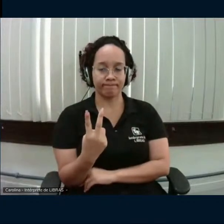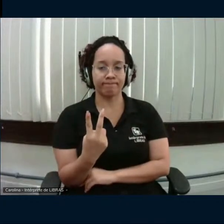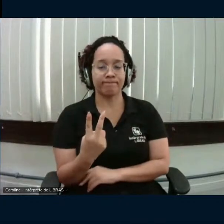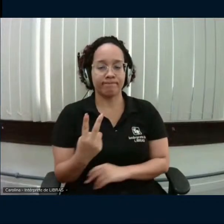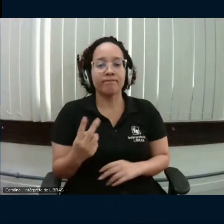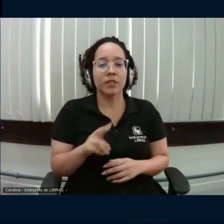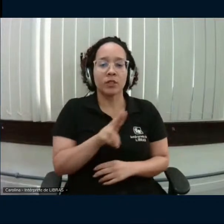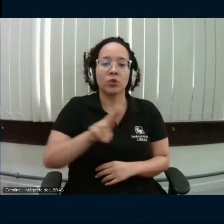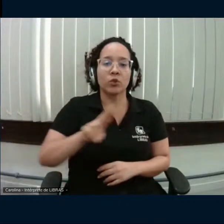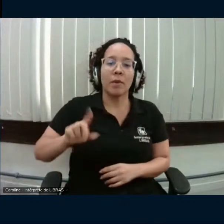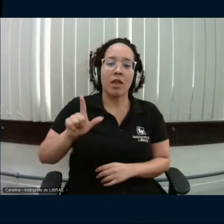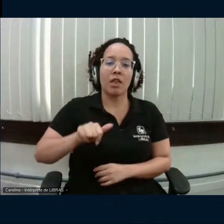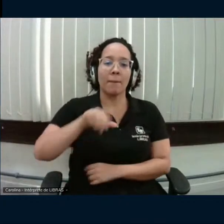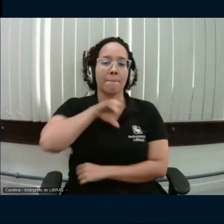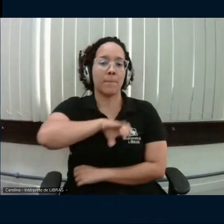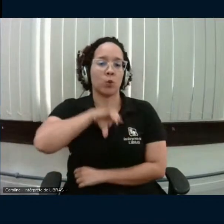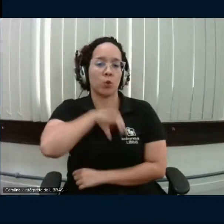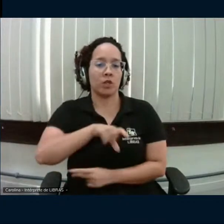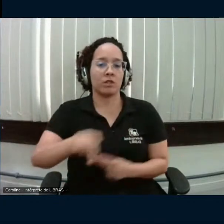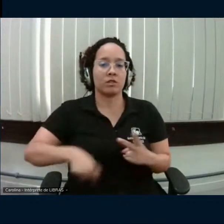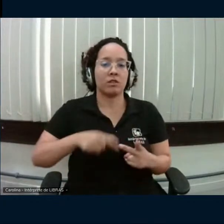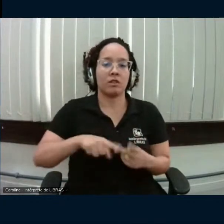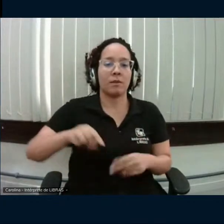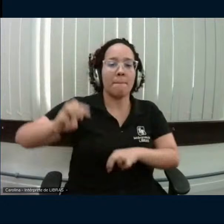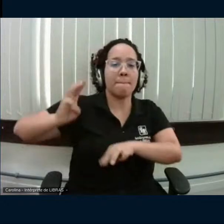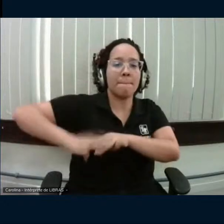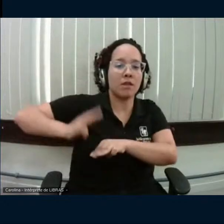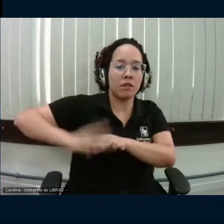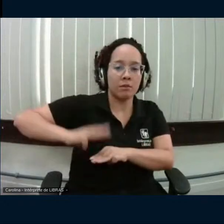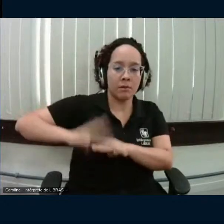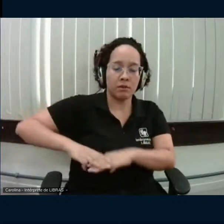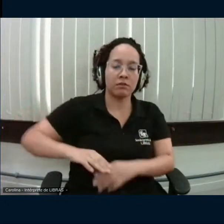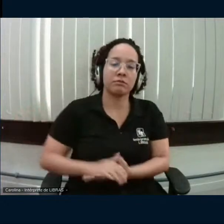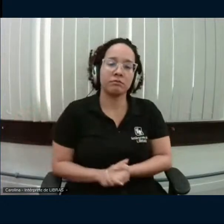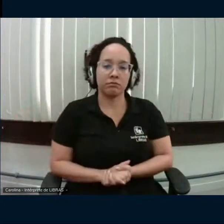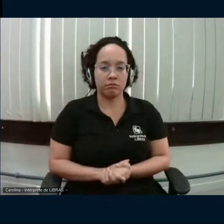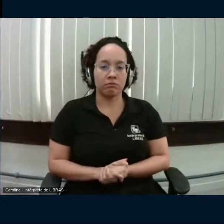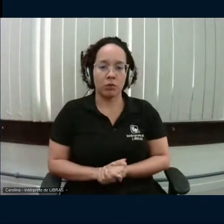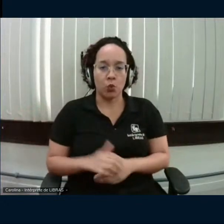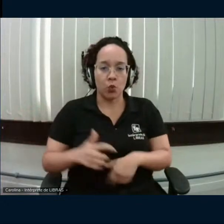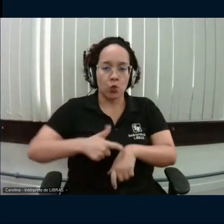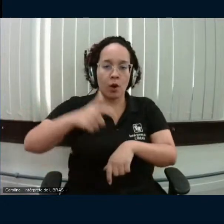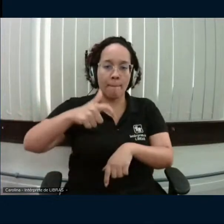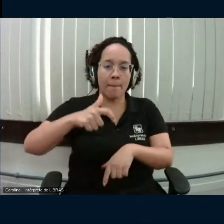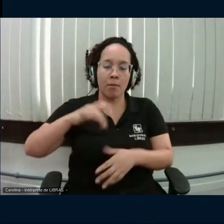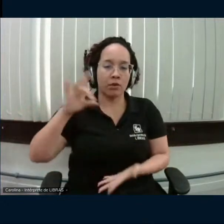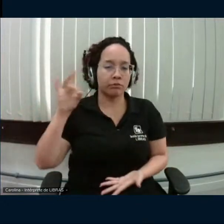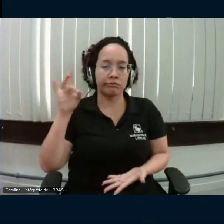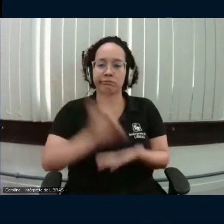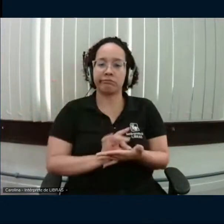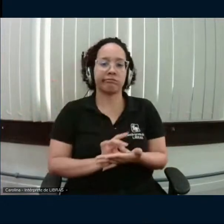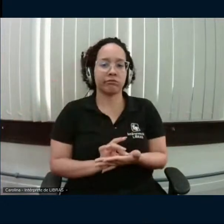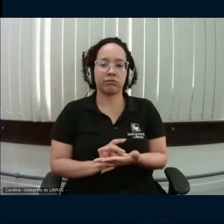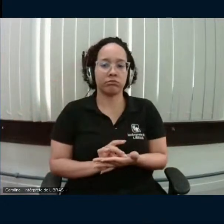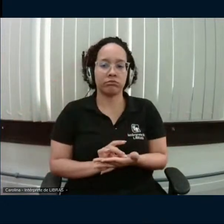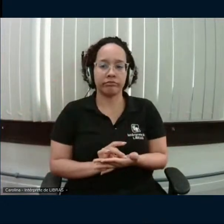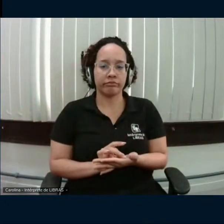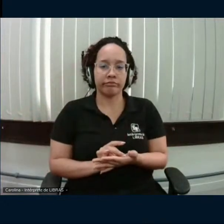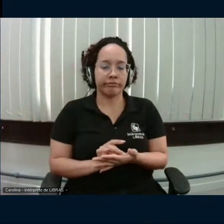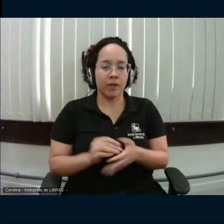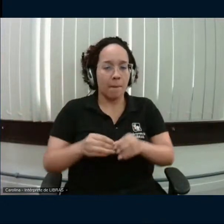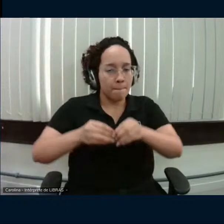lei fossem português e matemática. Isso, na implementação, ocasionou um verdadeiro